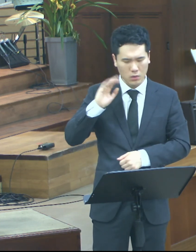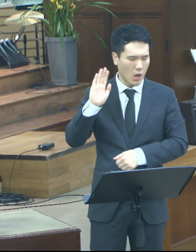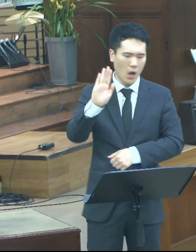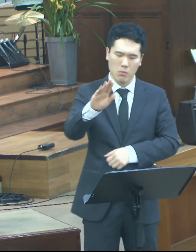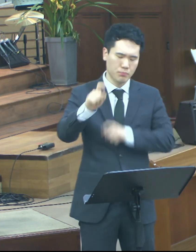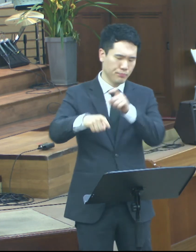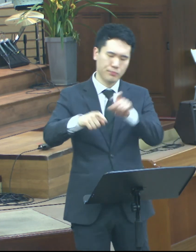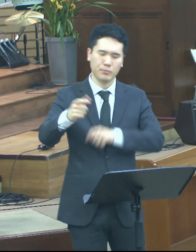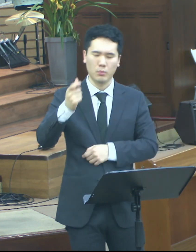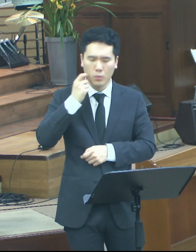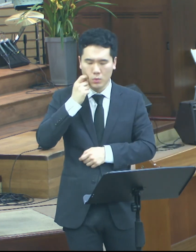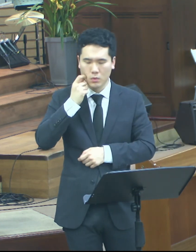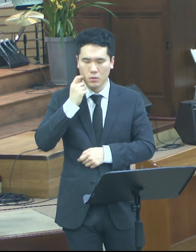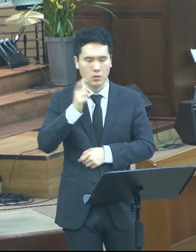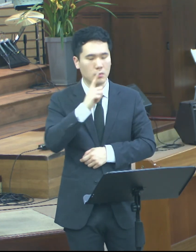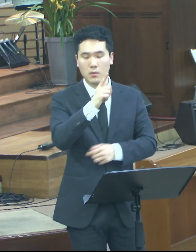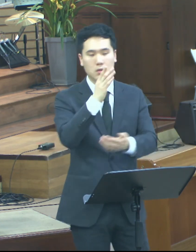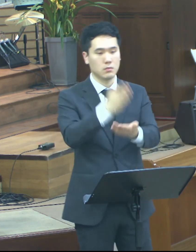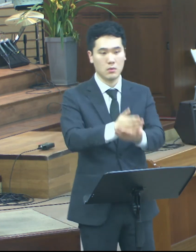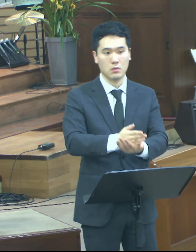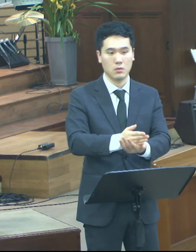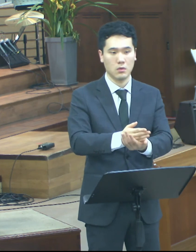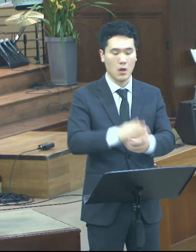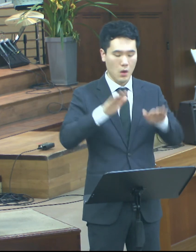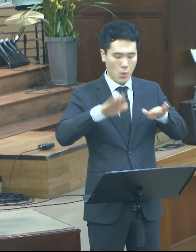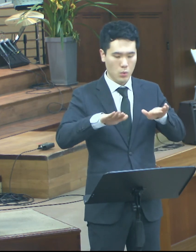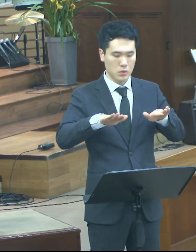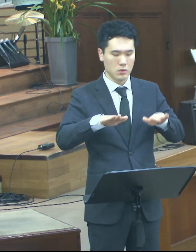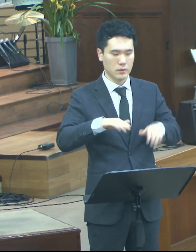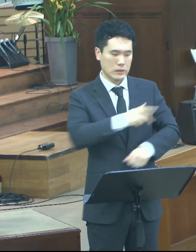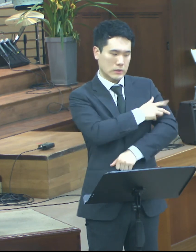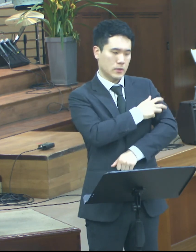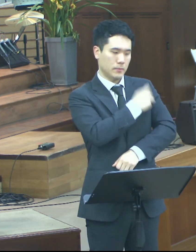마세요. 오늘 김영선 집사님 그 간증대로요. 하나님은요